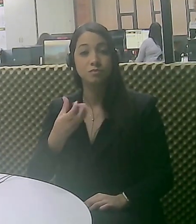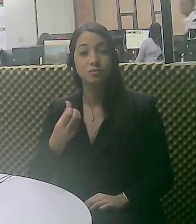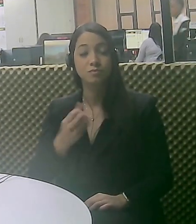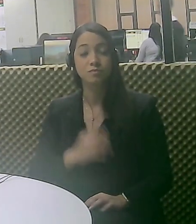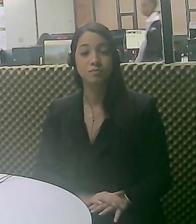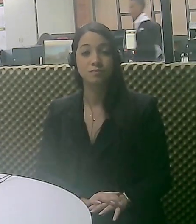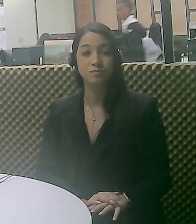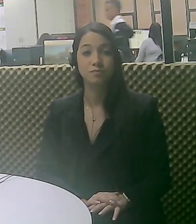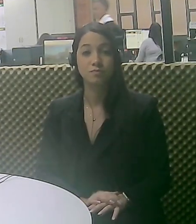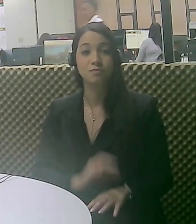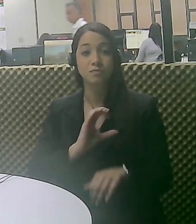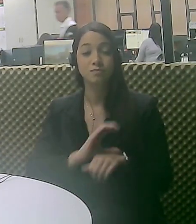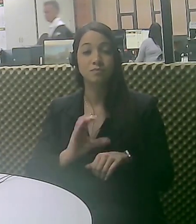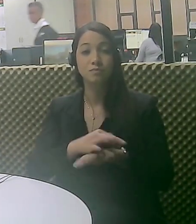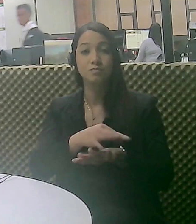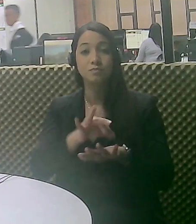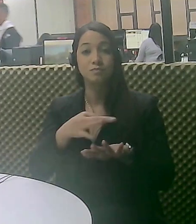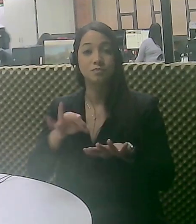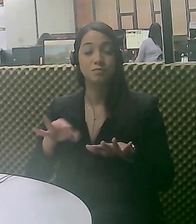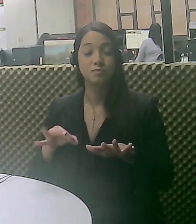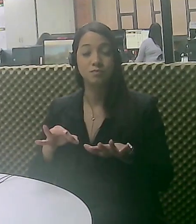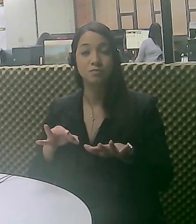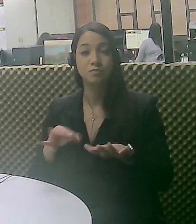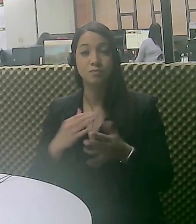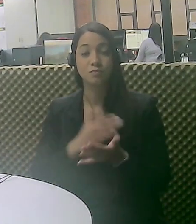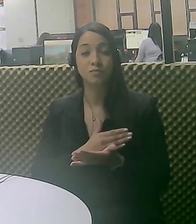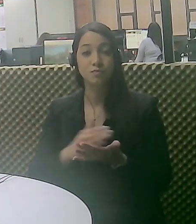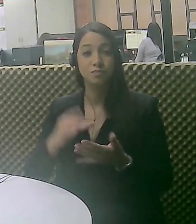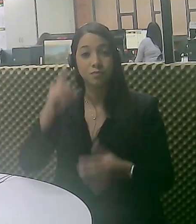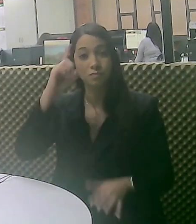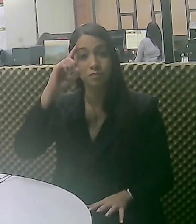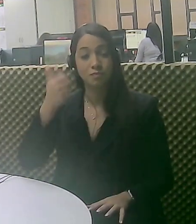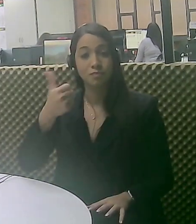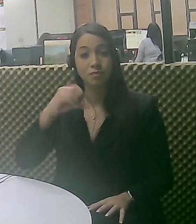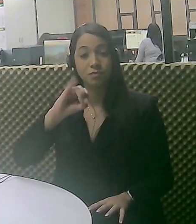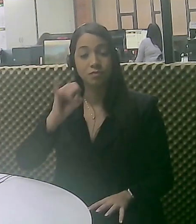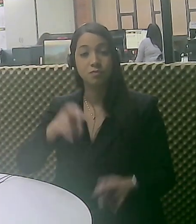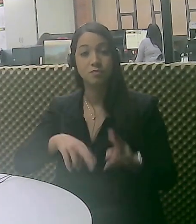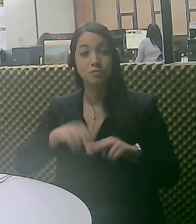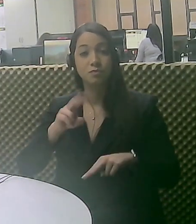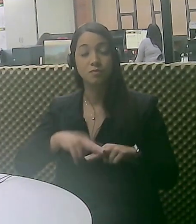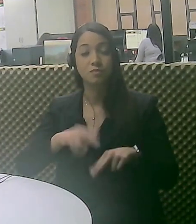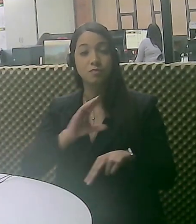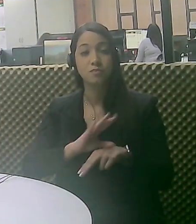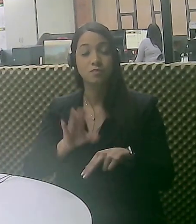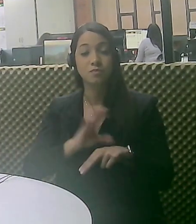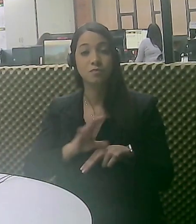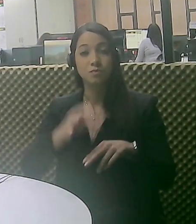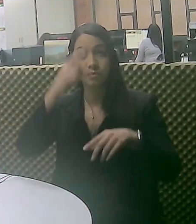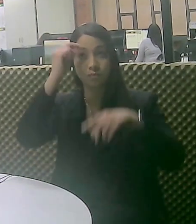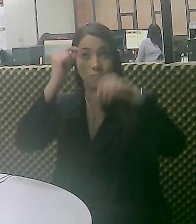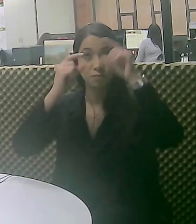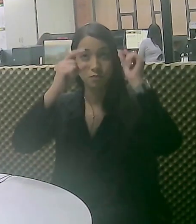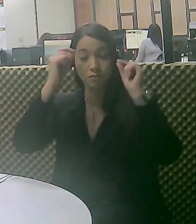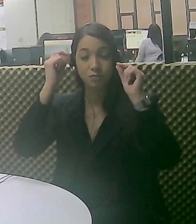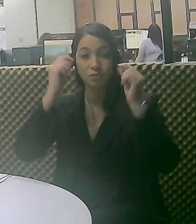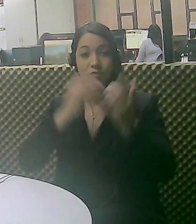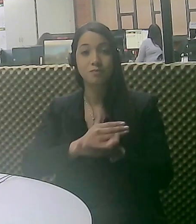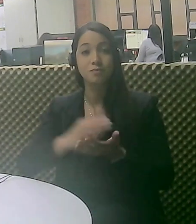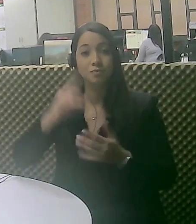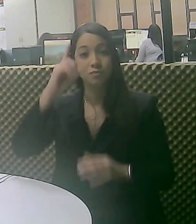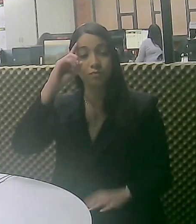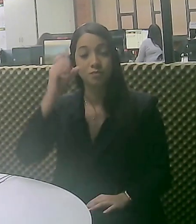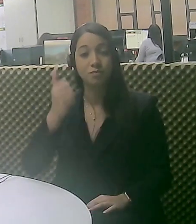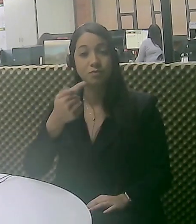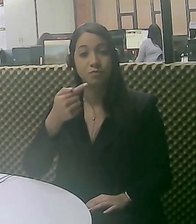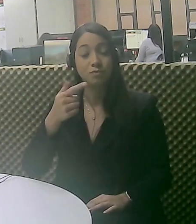1436. O curso de manicure e pedicure terá início no dia 19 de junho e a capacitação para design de sobrancelha começará no dia